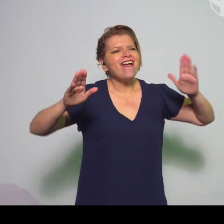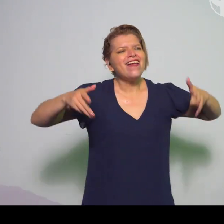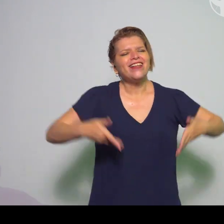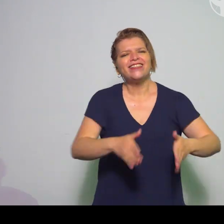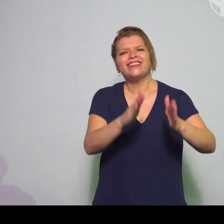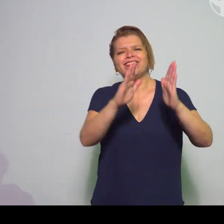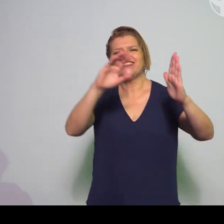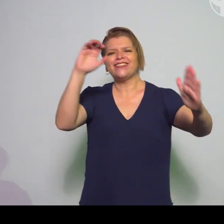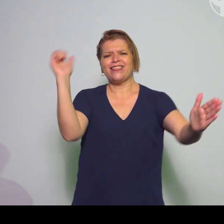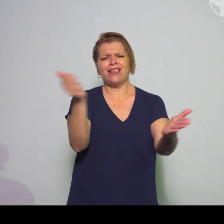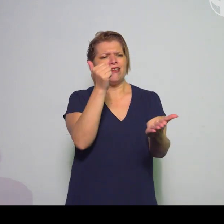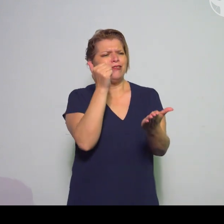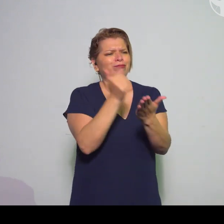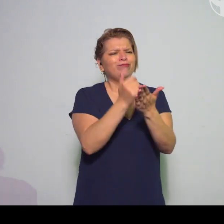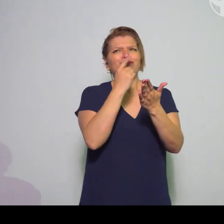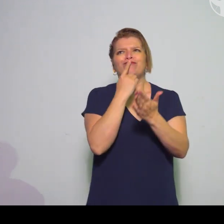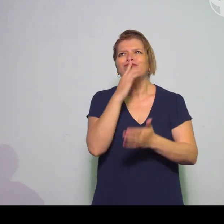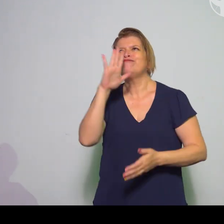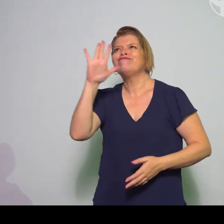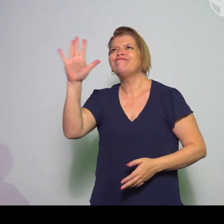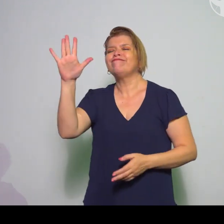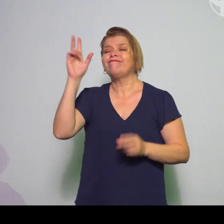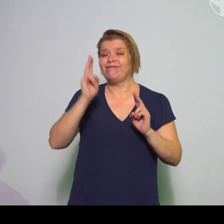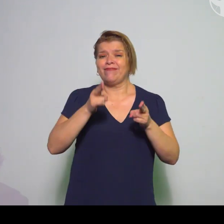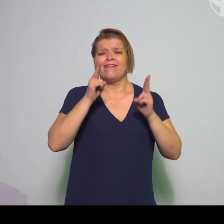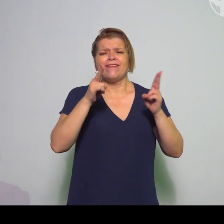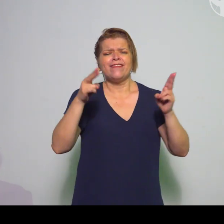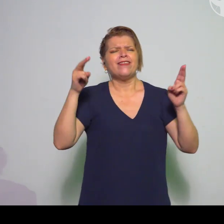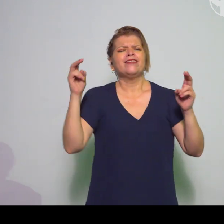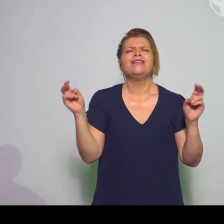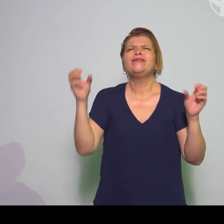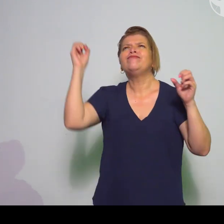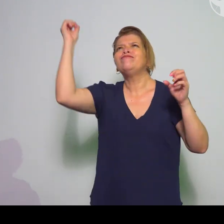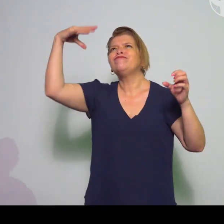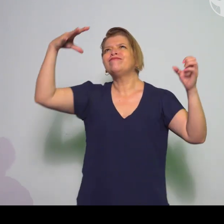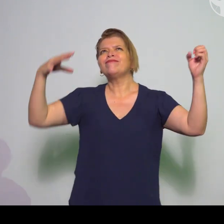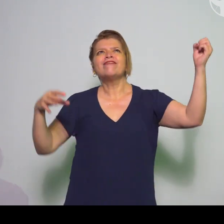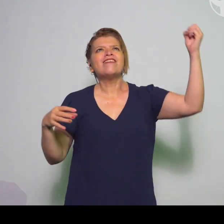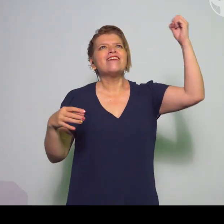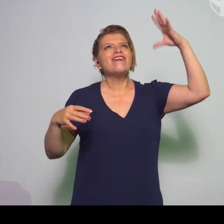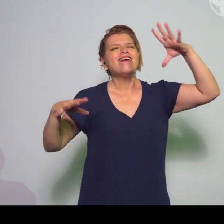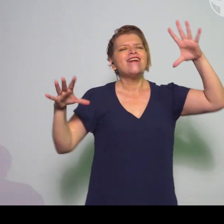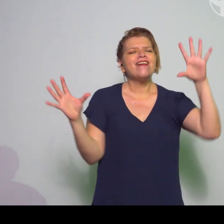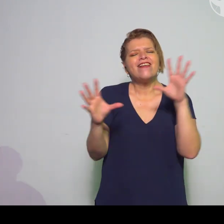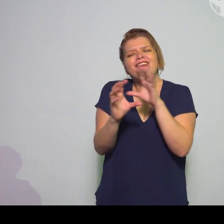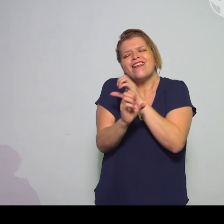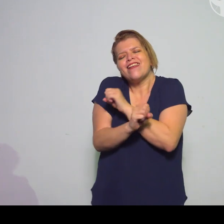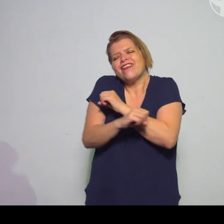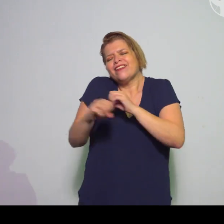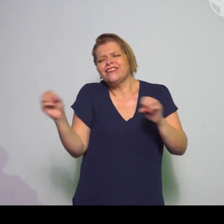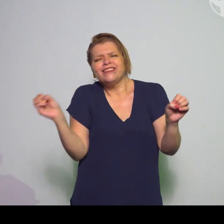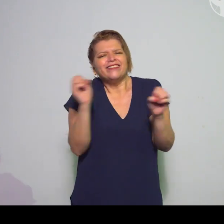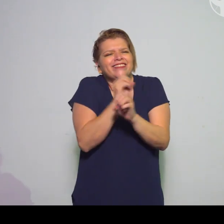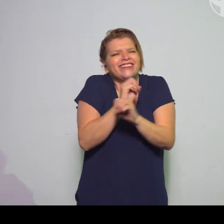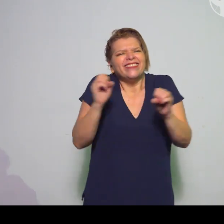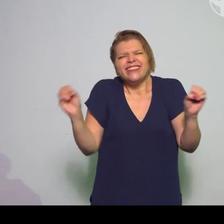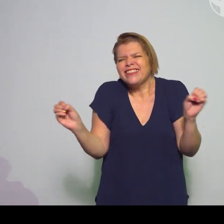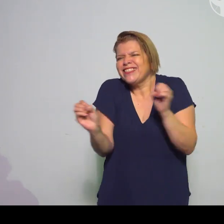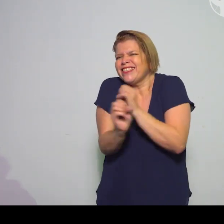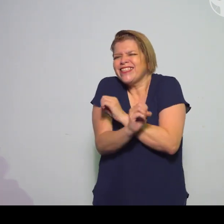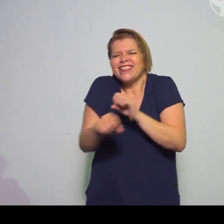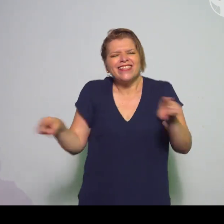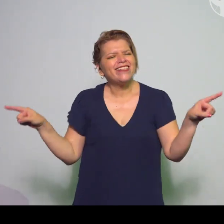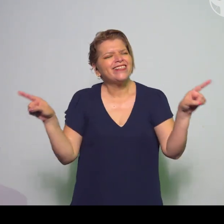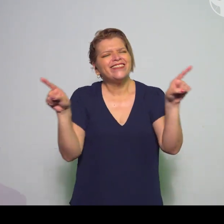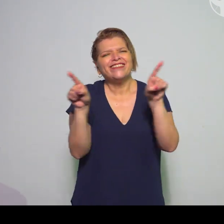camino, cumples promesas, luz en tinieblas, mi Dios, así eres tú.